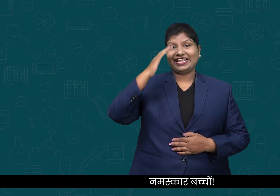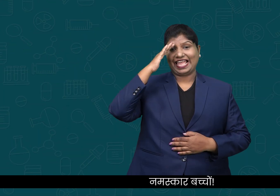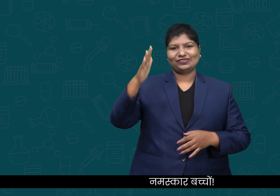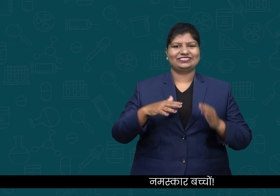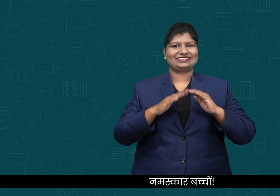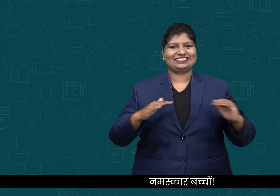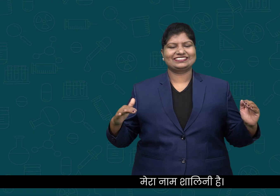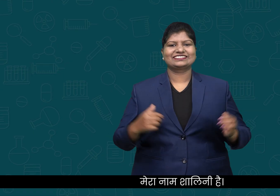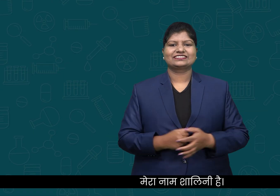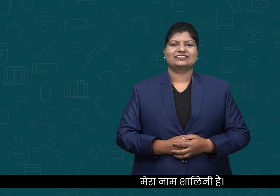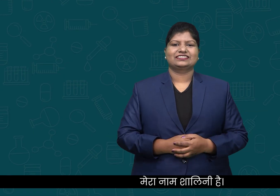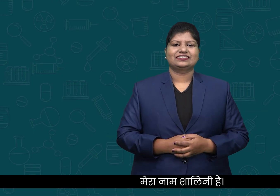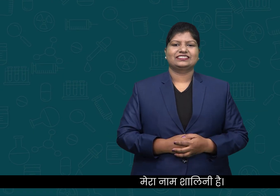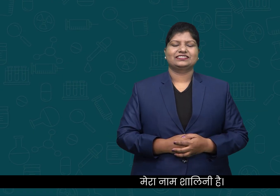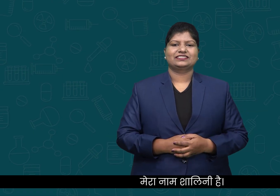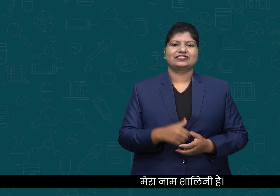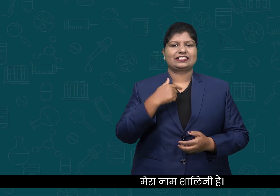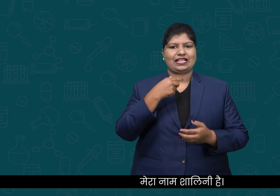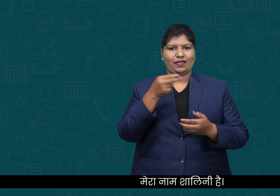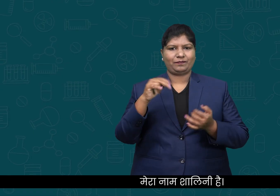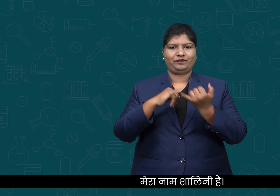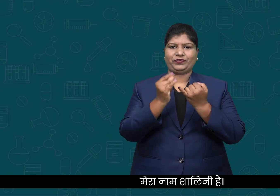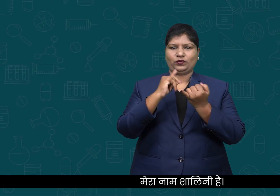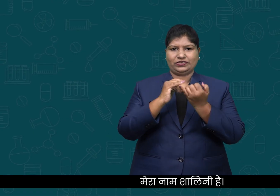बच्चों, मेरा नाम शालिनी है।